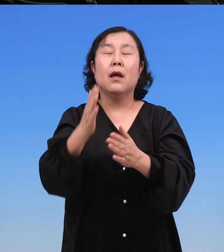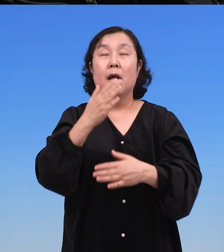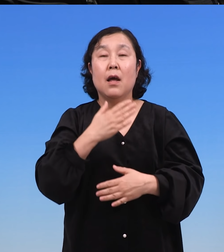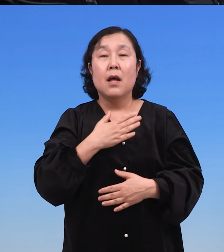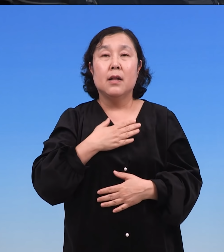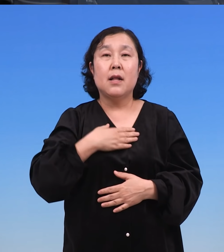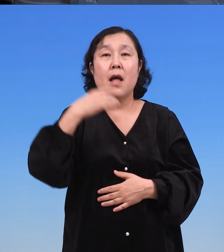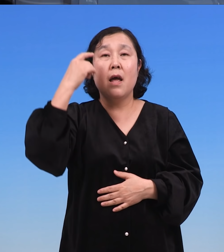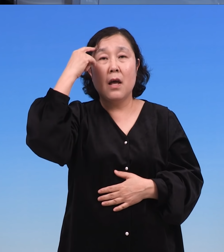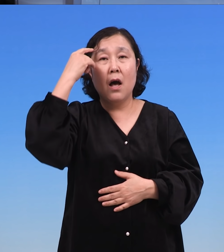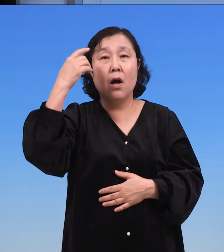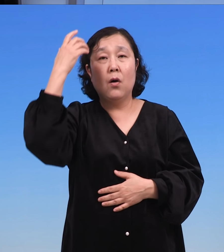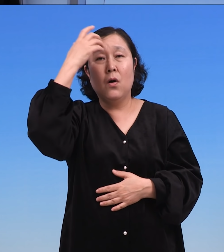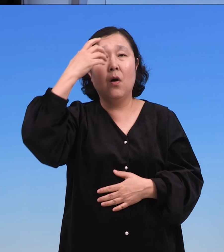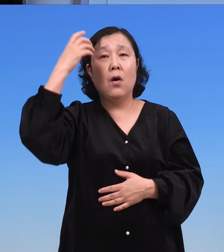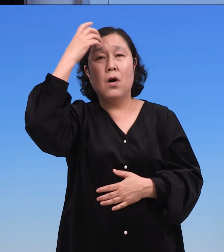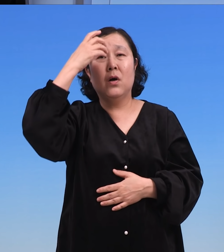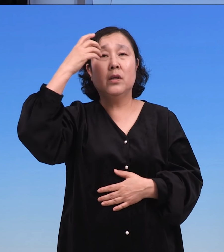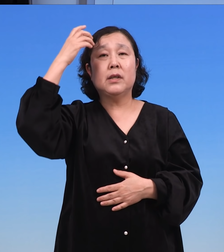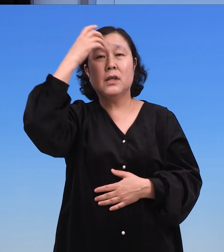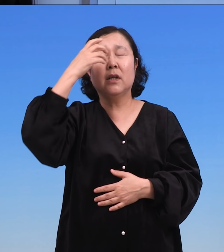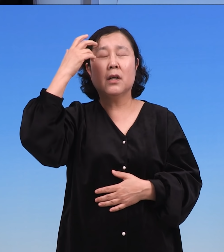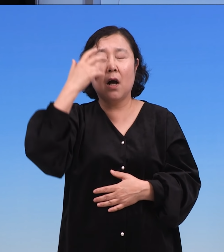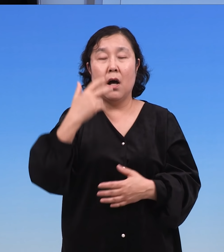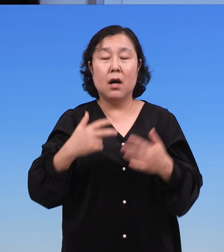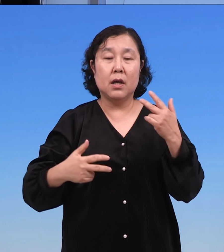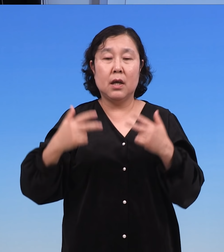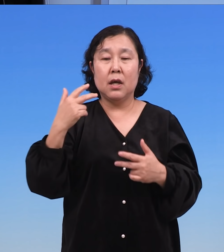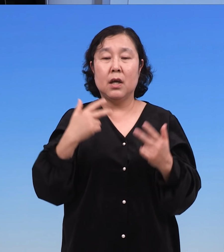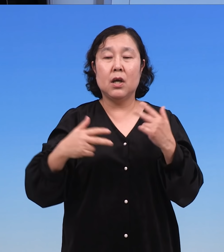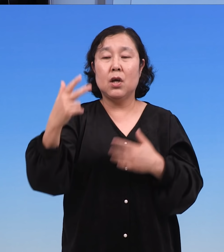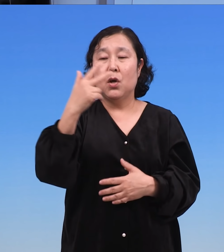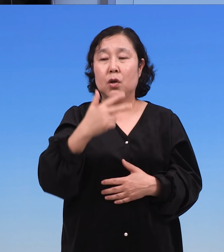내 영혼 즐거이 주 따르렵니다.